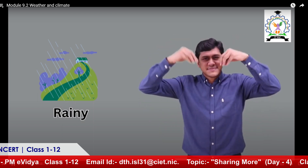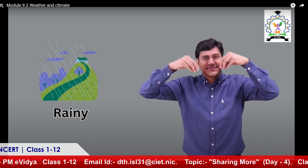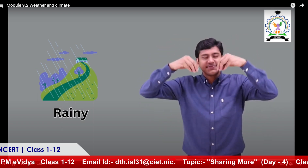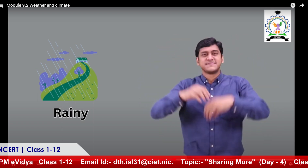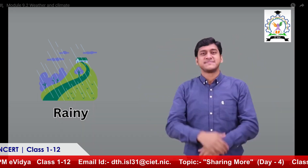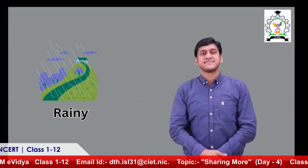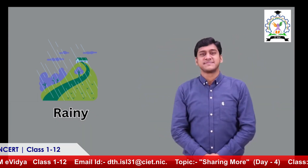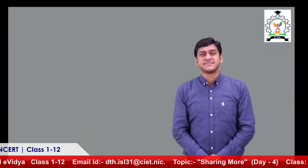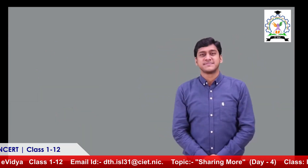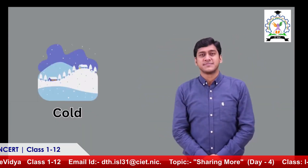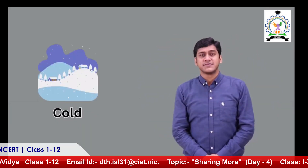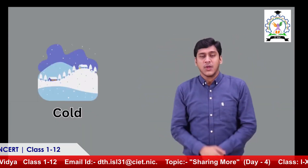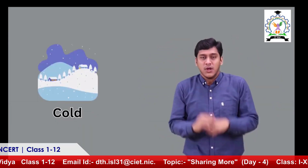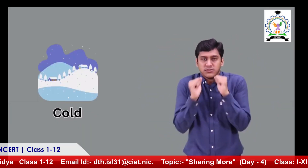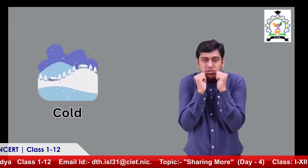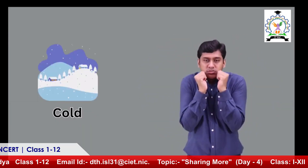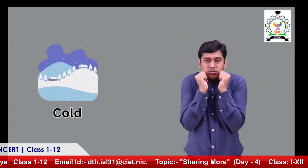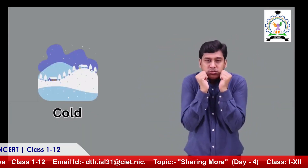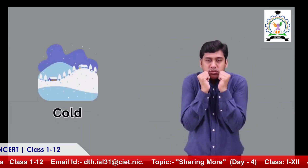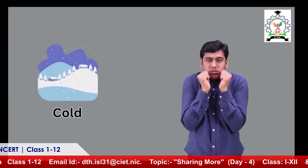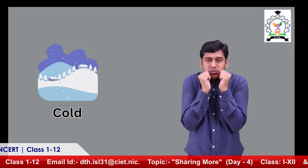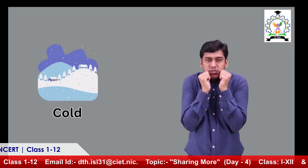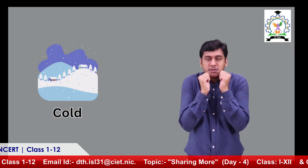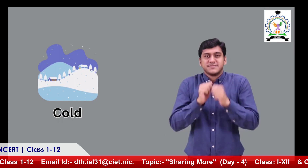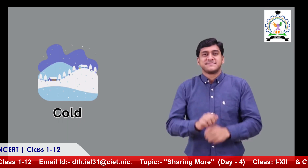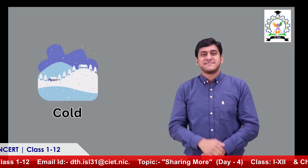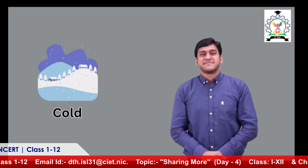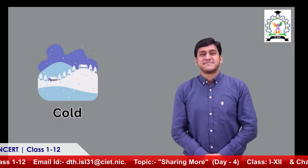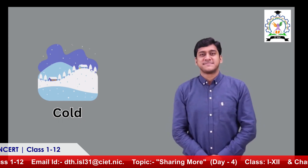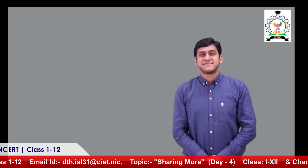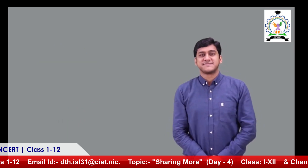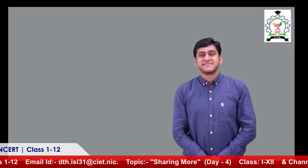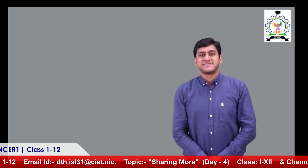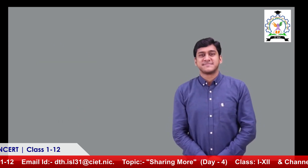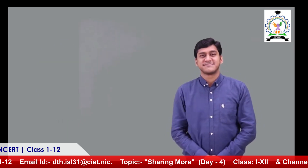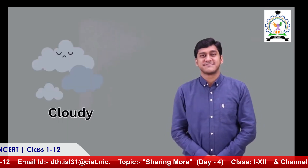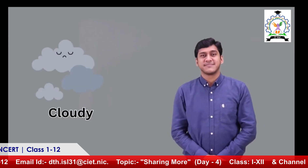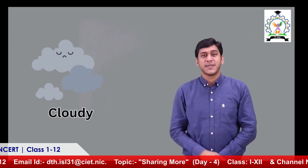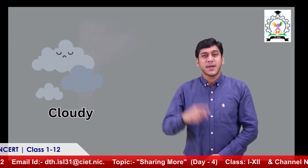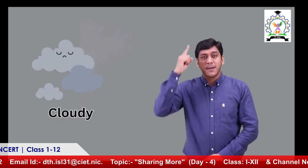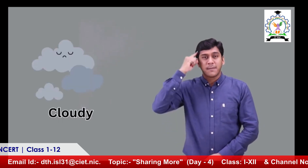बरसात, सर्दी,